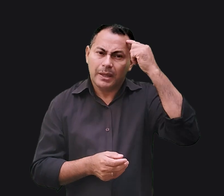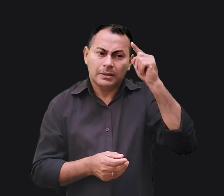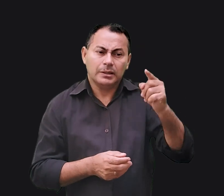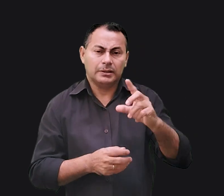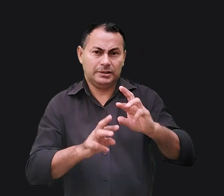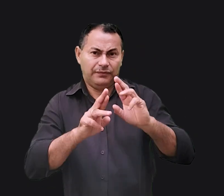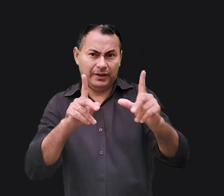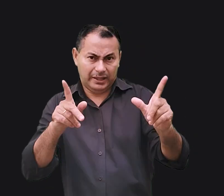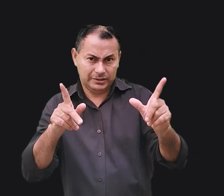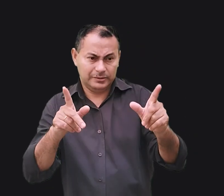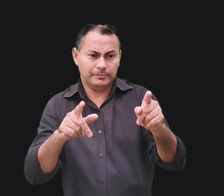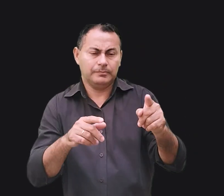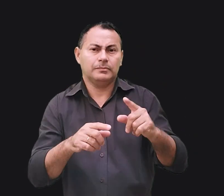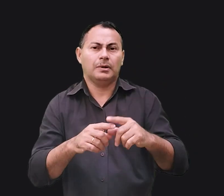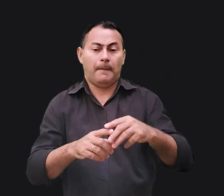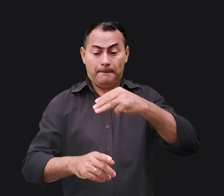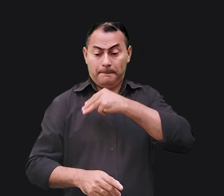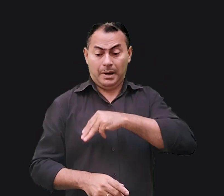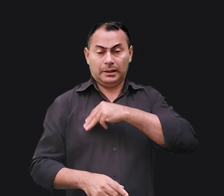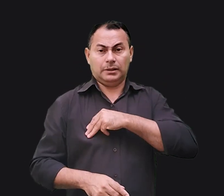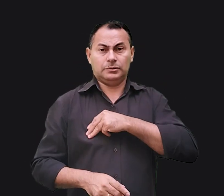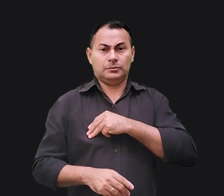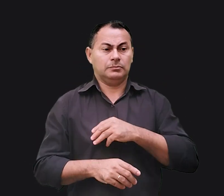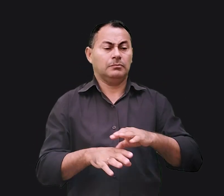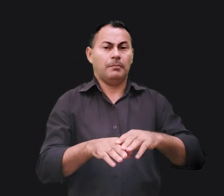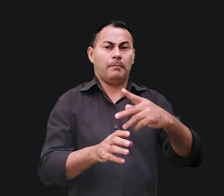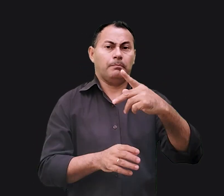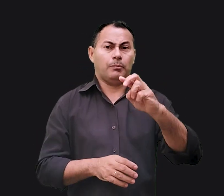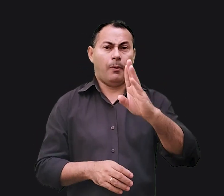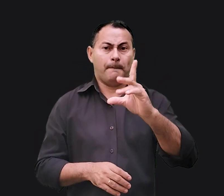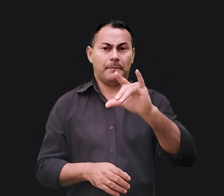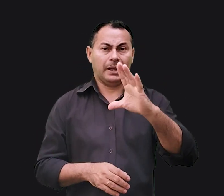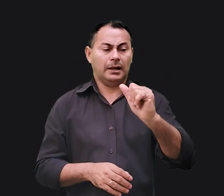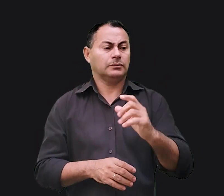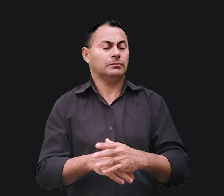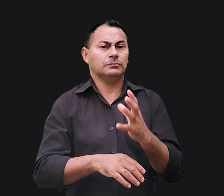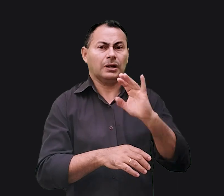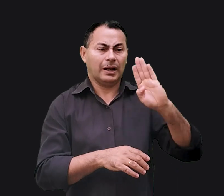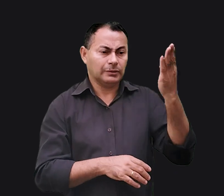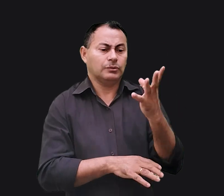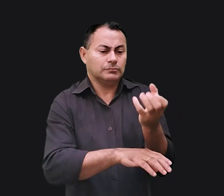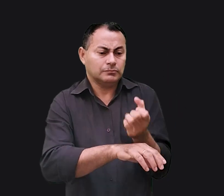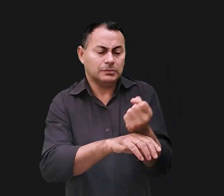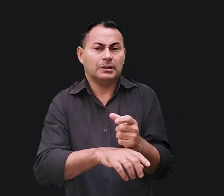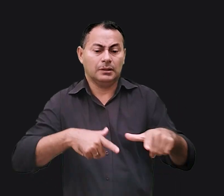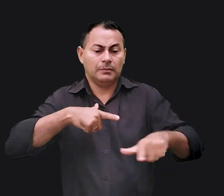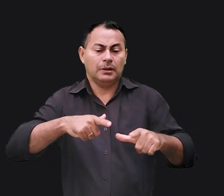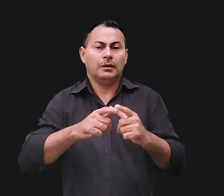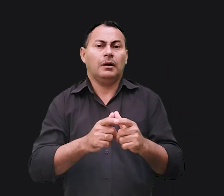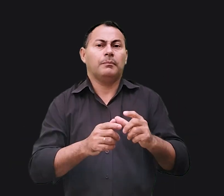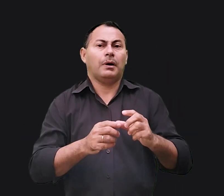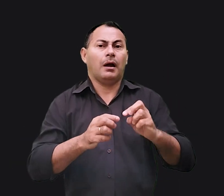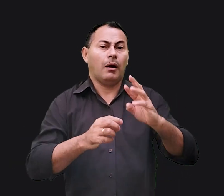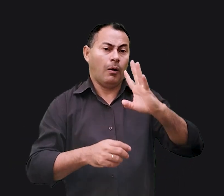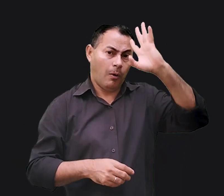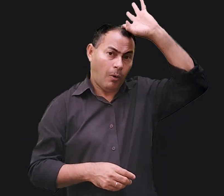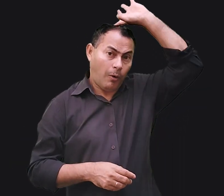eles eram diferentes. Mateus, o publicano, considerado um traidor e coletor de impostos que trabalhava para Roma.